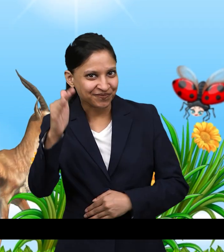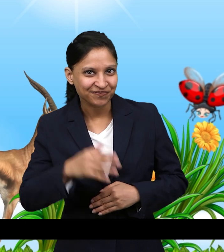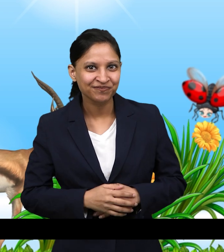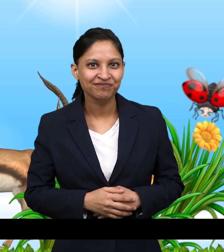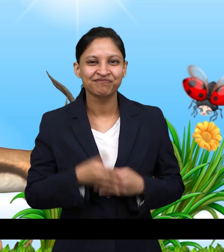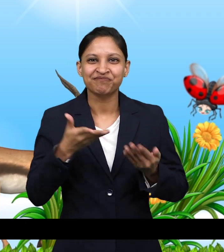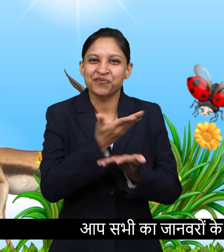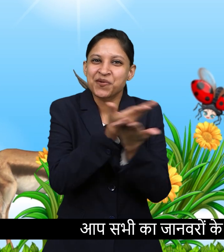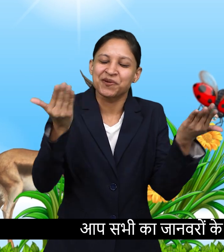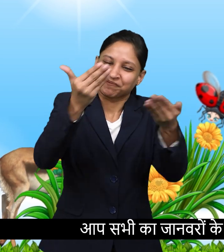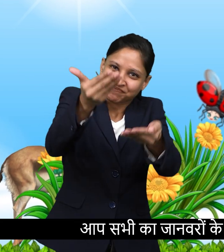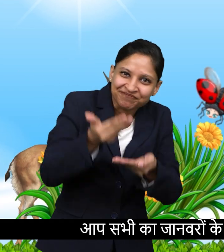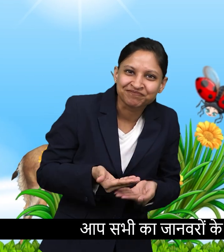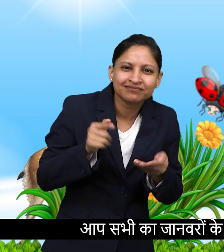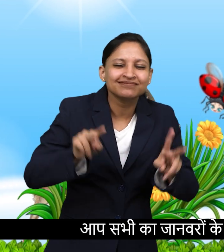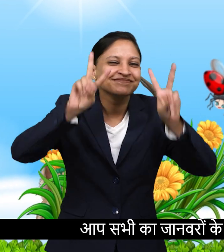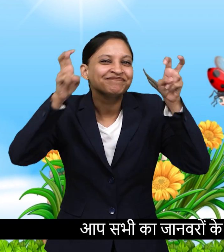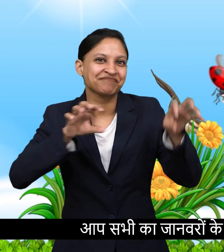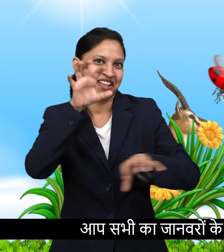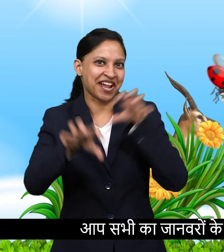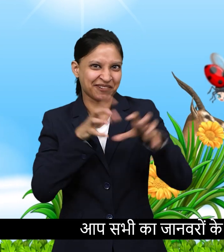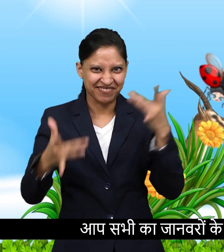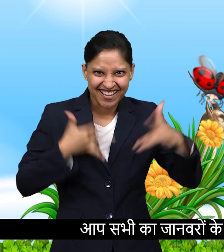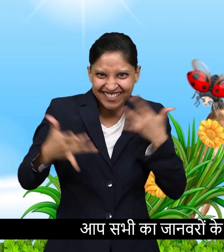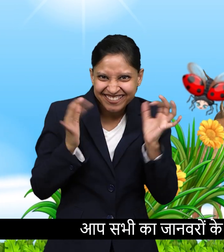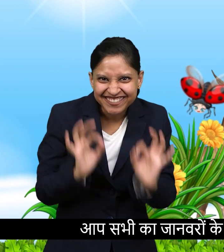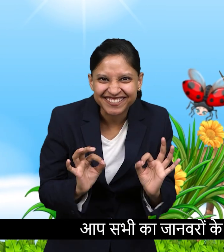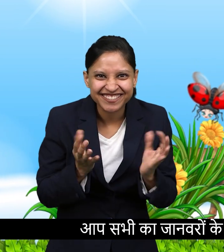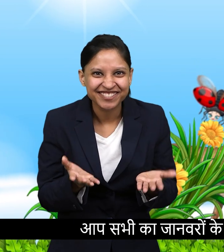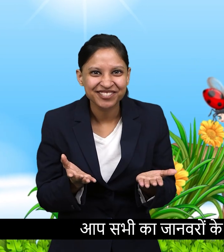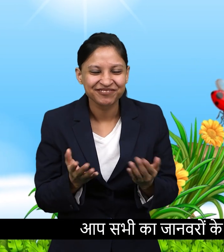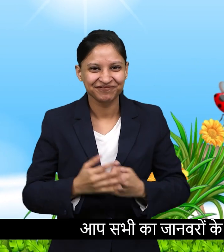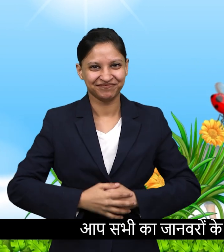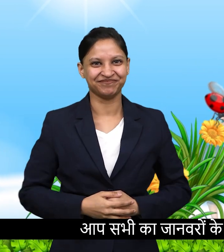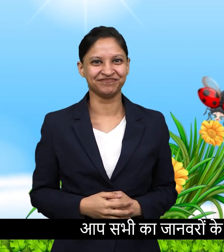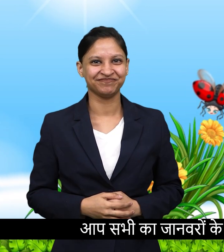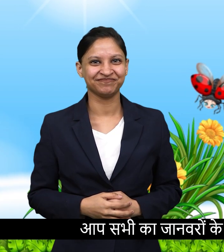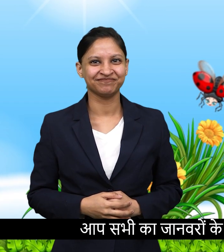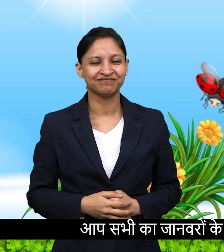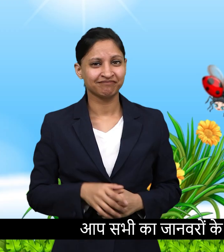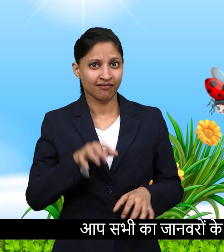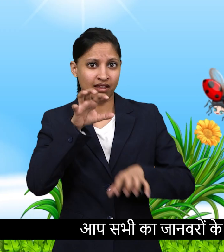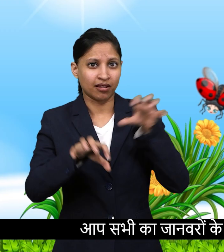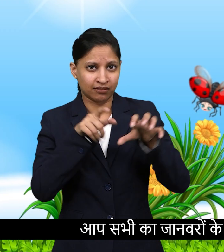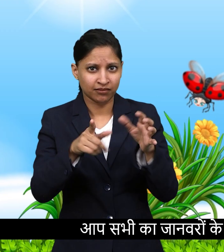बच्चों, आप सभी का जानवरों के बारे में एक दिलचस्प विषय पर हार्दिक स्वागत है।